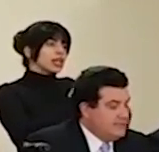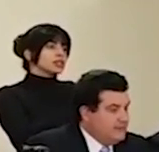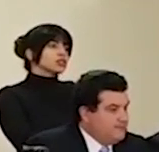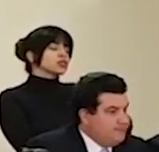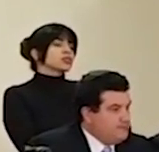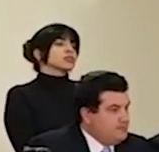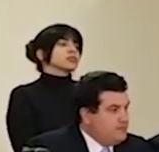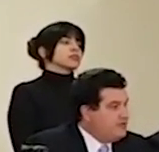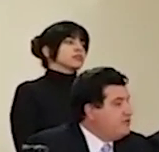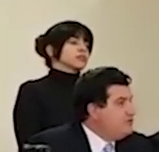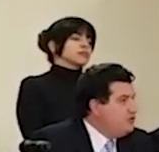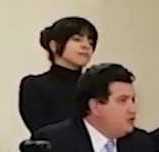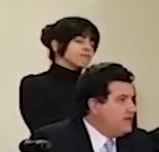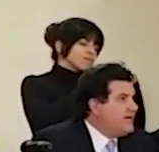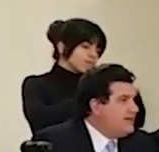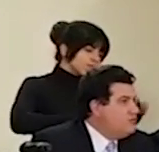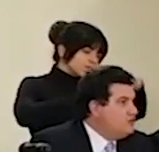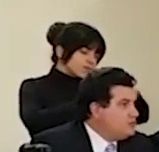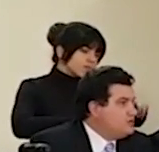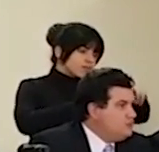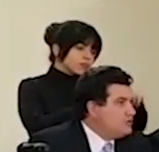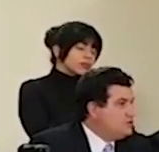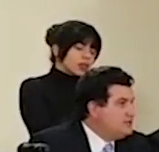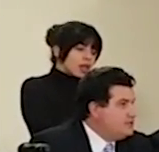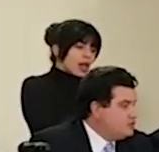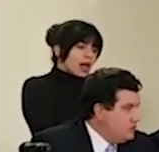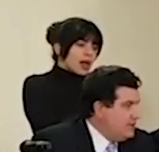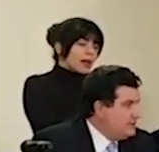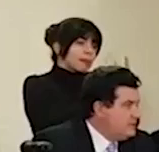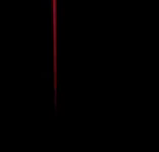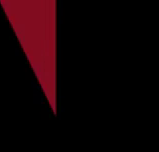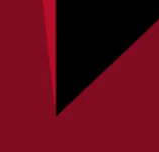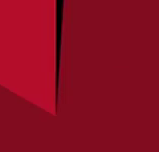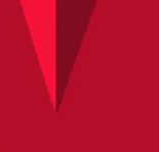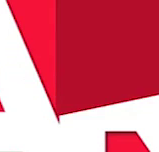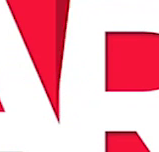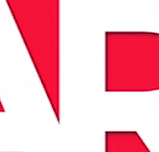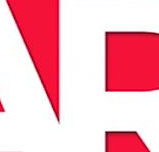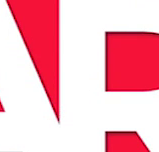de revisión de cada uno de los presupuestos institucionales.